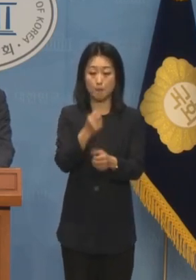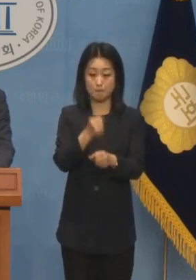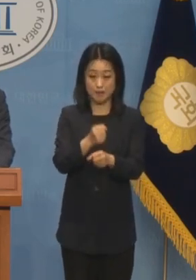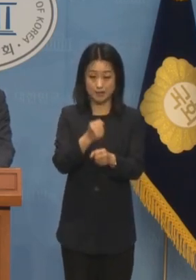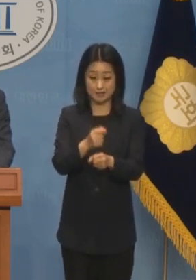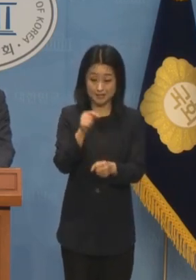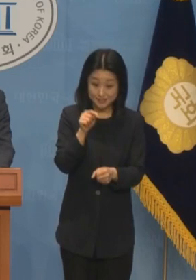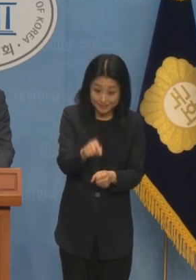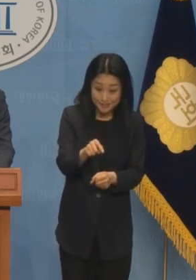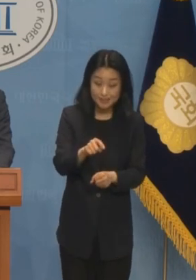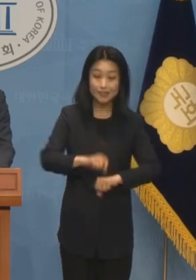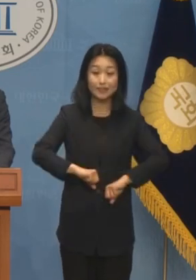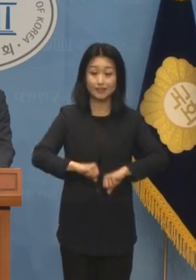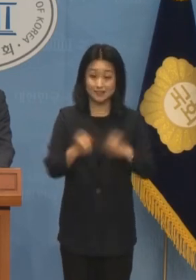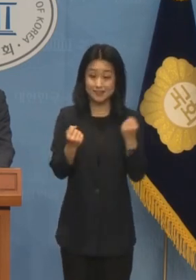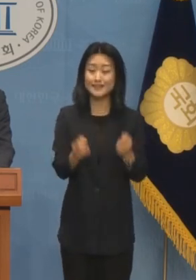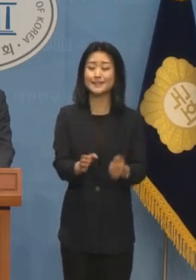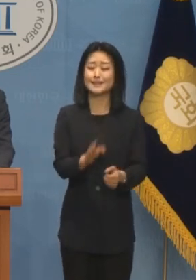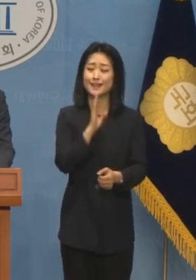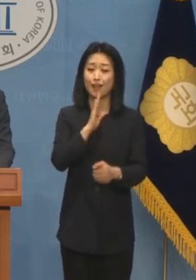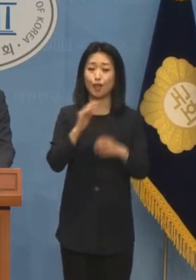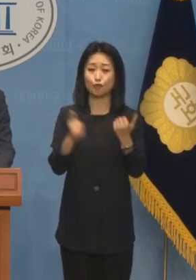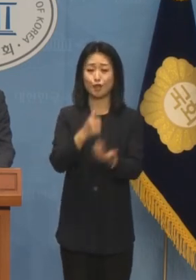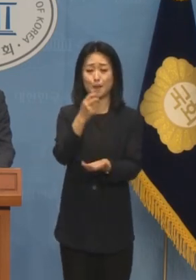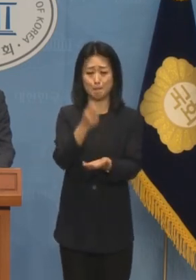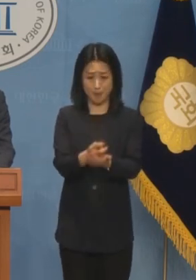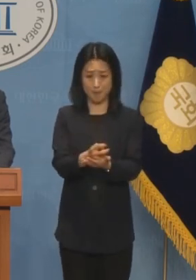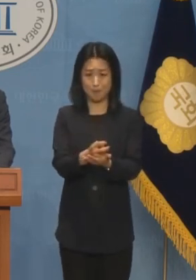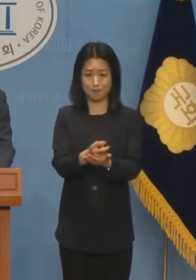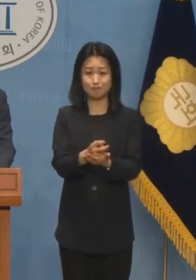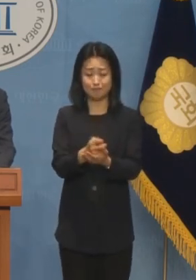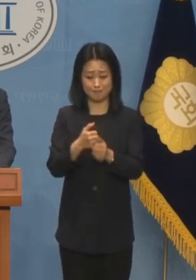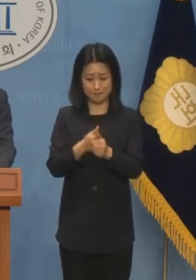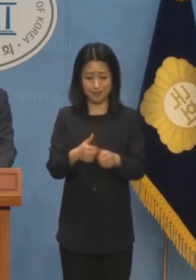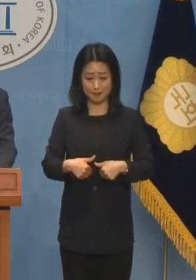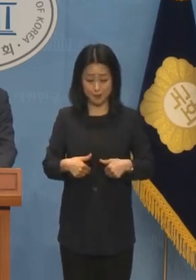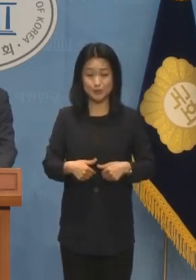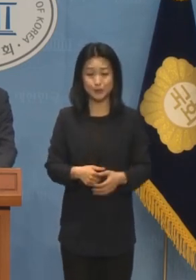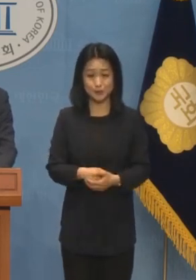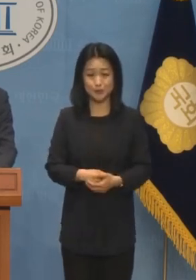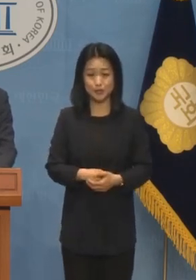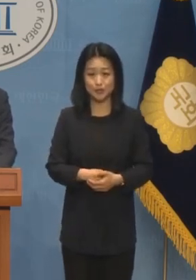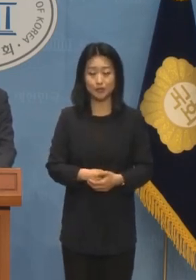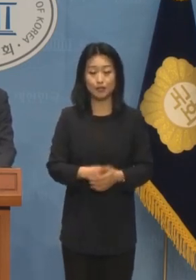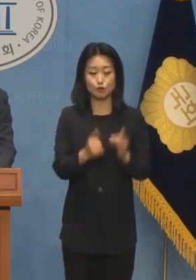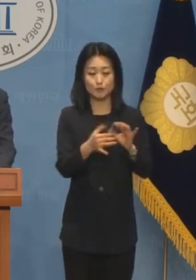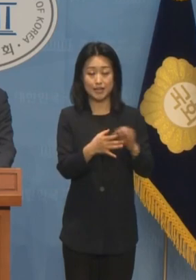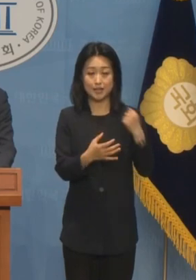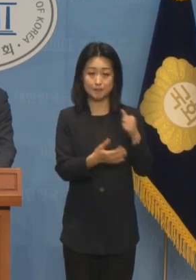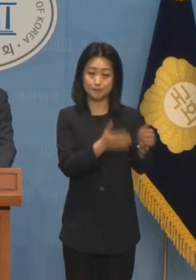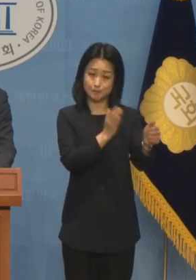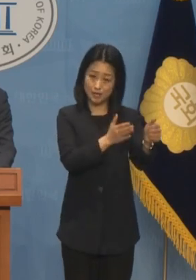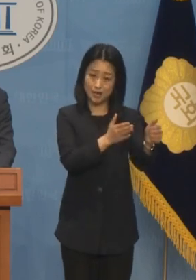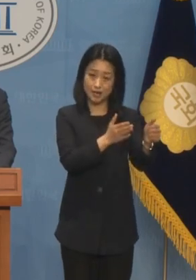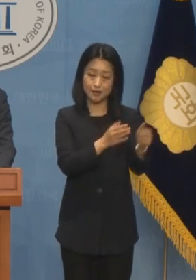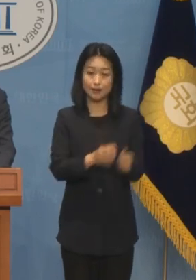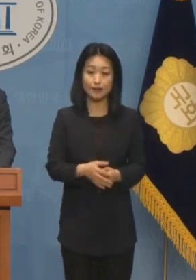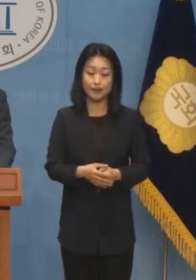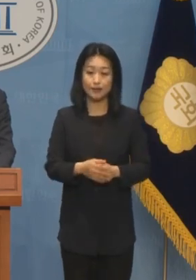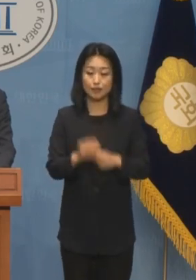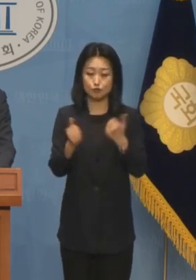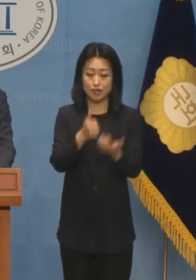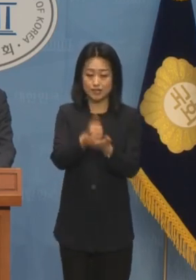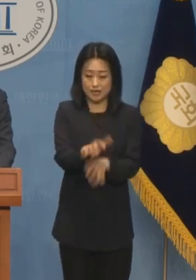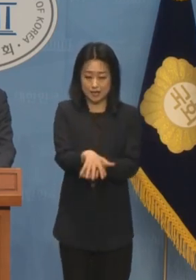놓은 국회법을 야 되겠습니까 국의 당합니다 구성